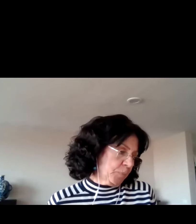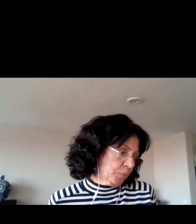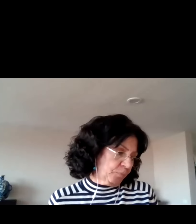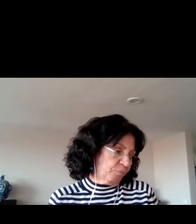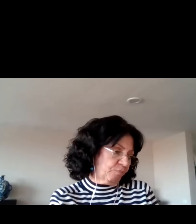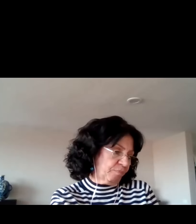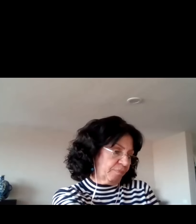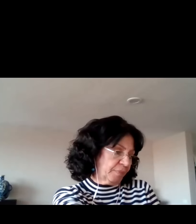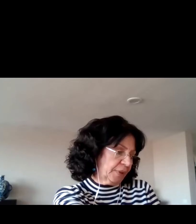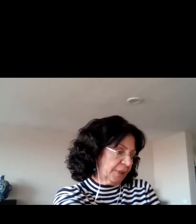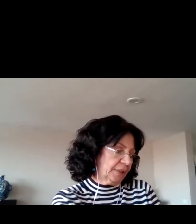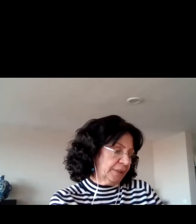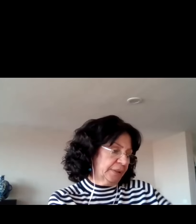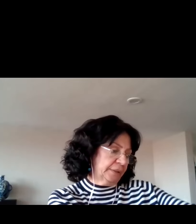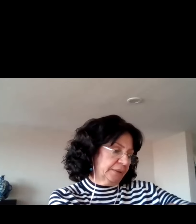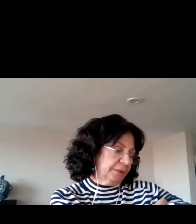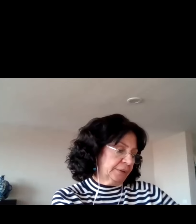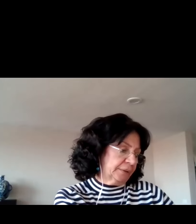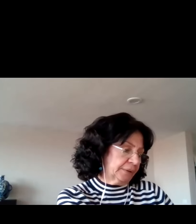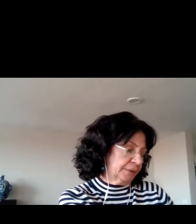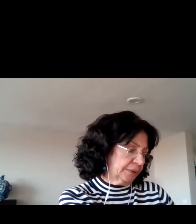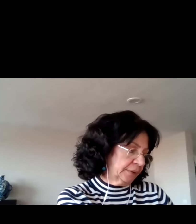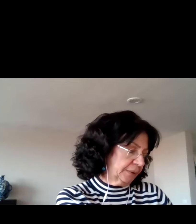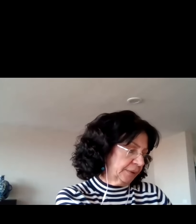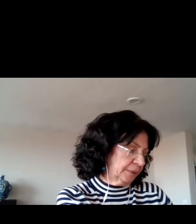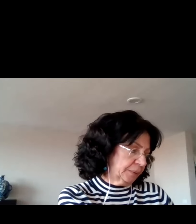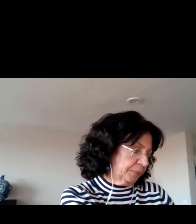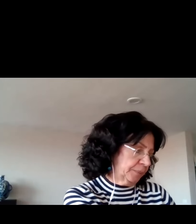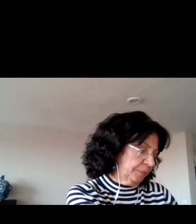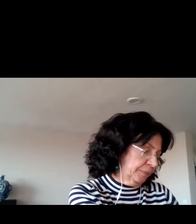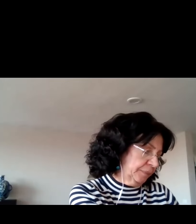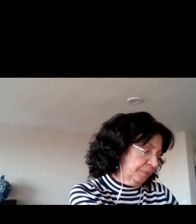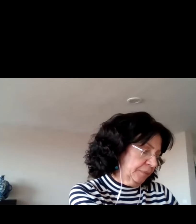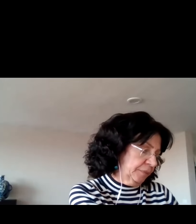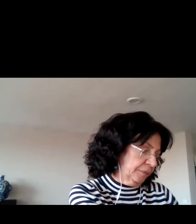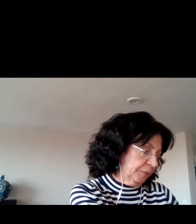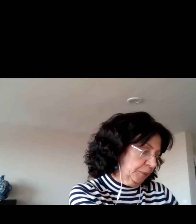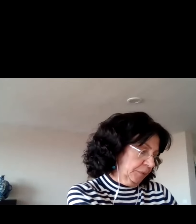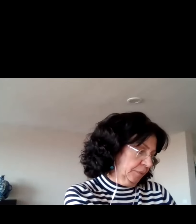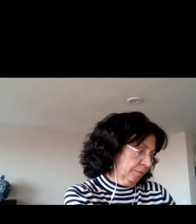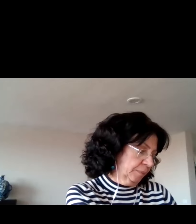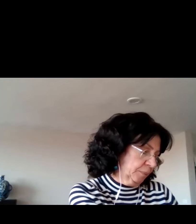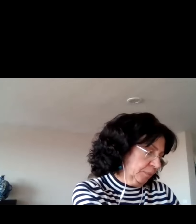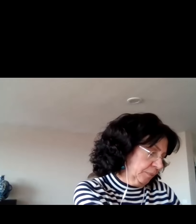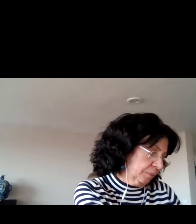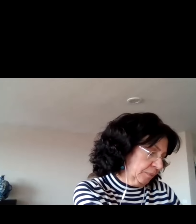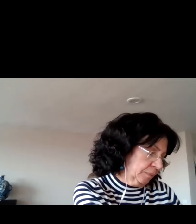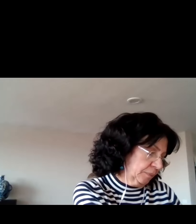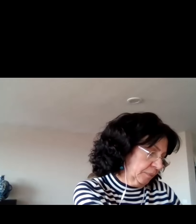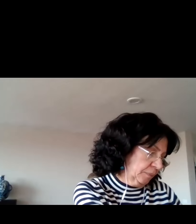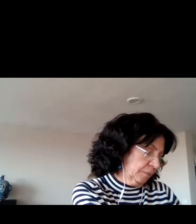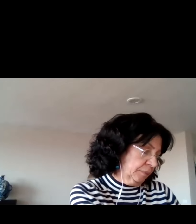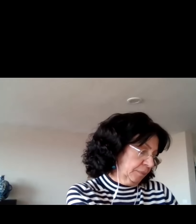mejor ser la de recursos humanos o ser la administrativa, y a ti y muchas organizaciones